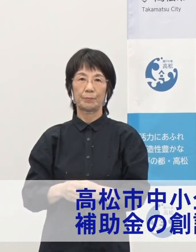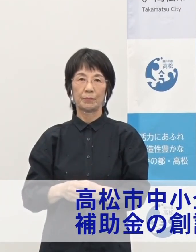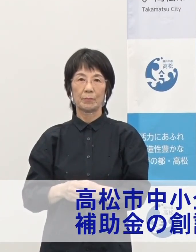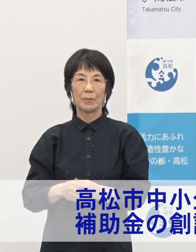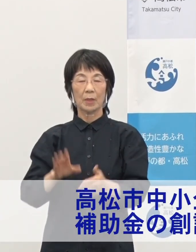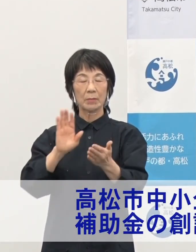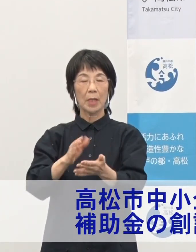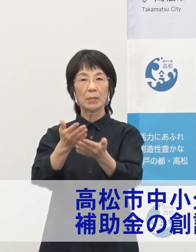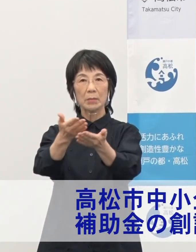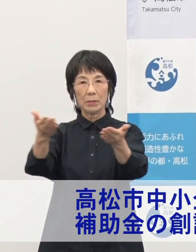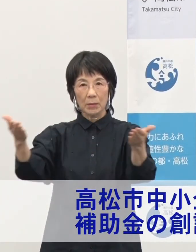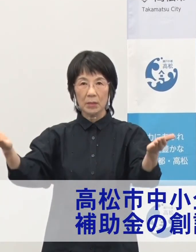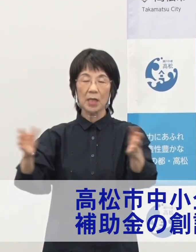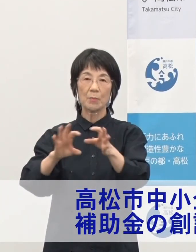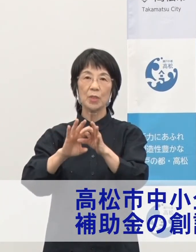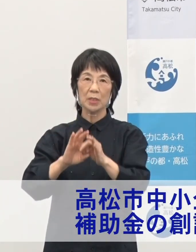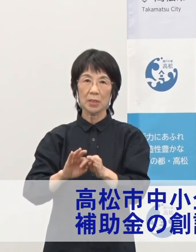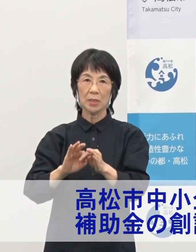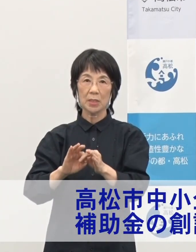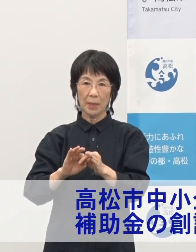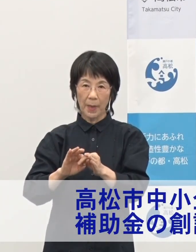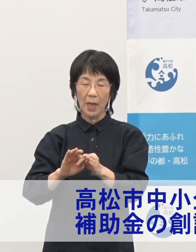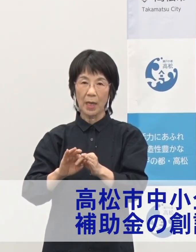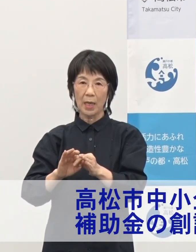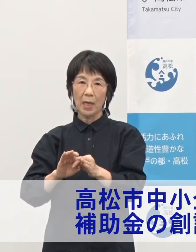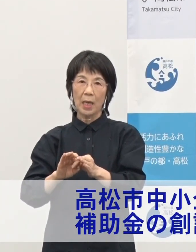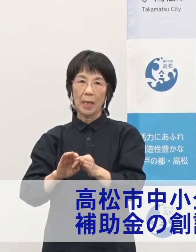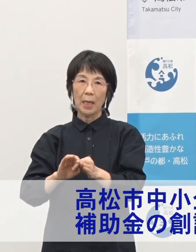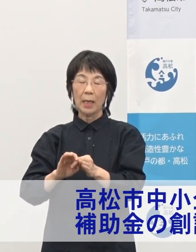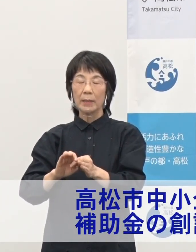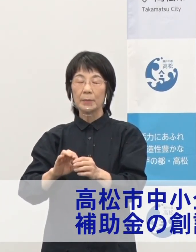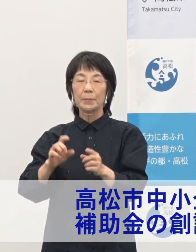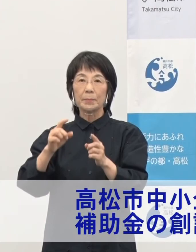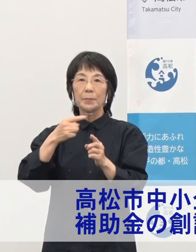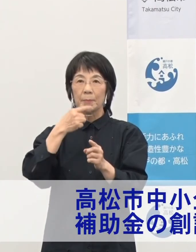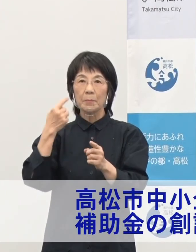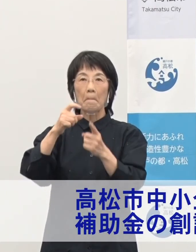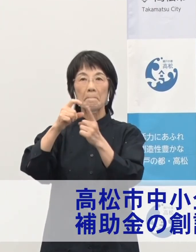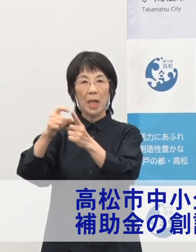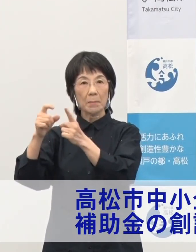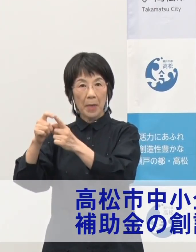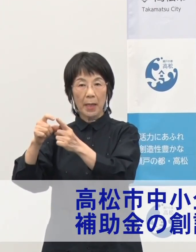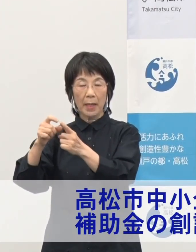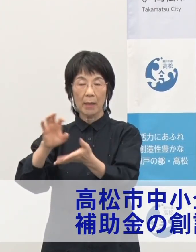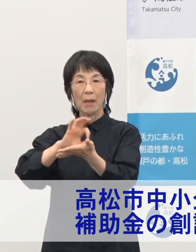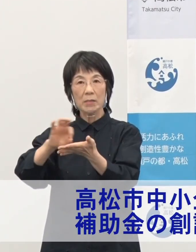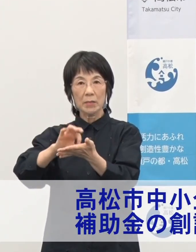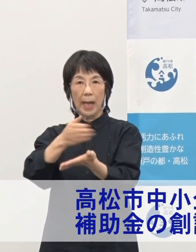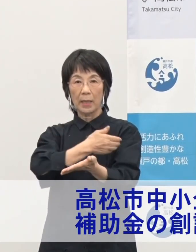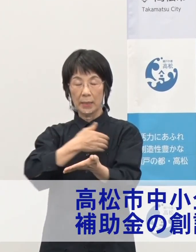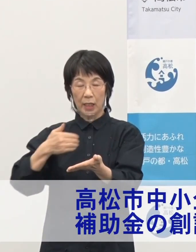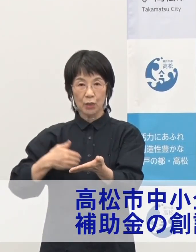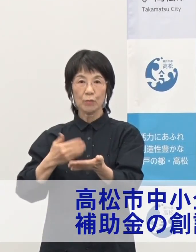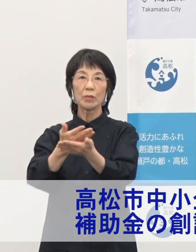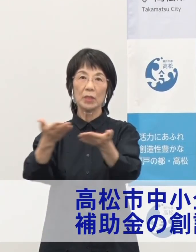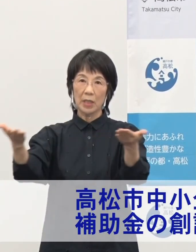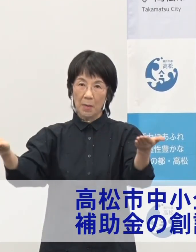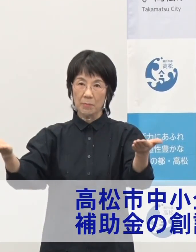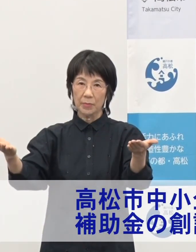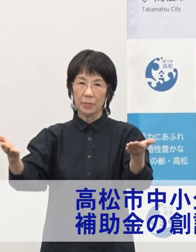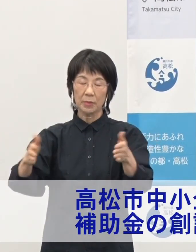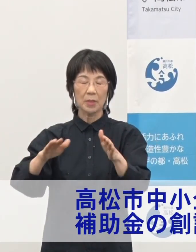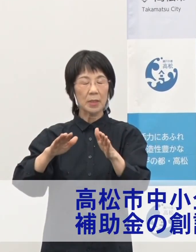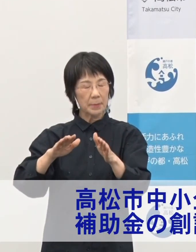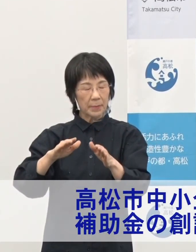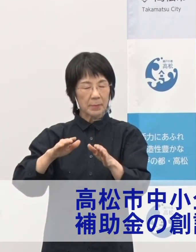対象店舗につきましては本市内のぺーぺーによるキャッシュレス決済が利用できる店舗ということでございます特に厳しい